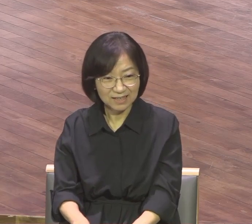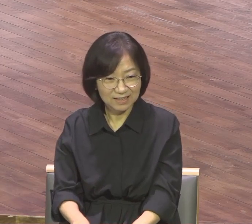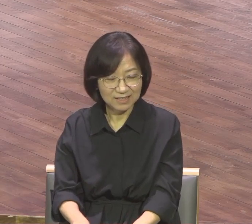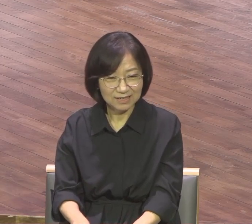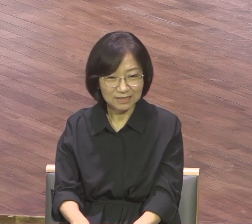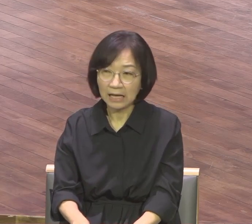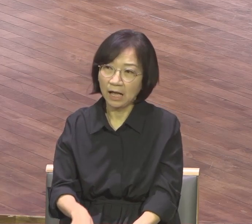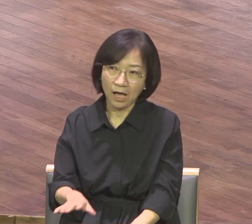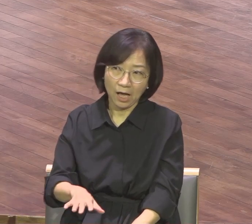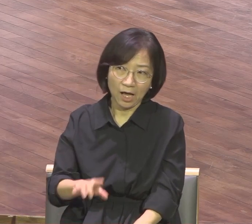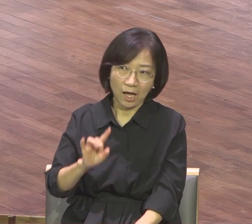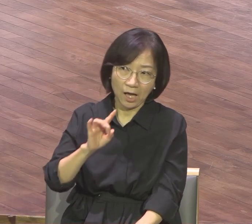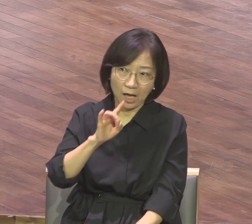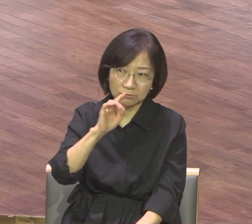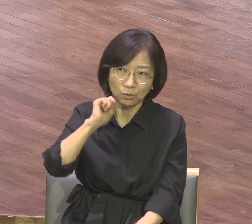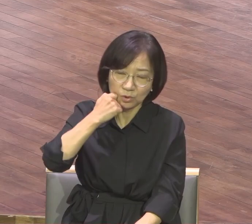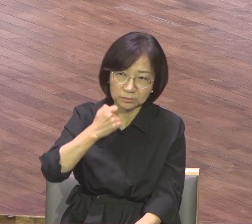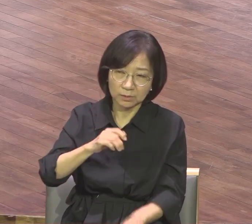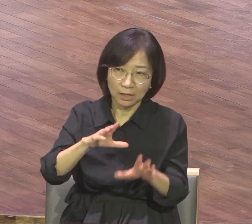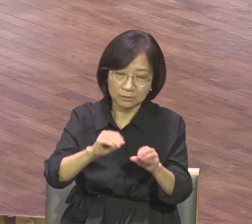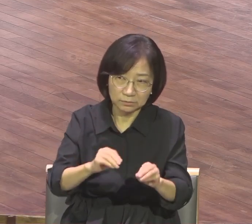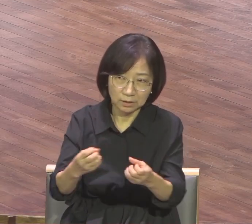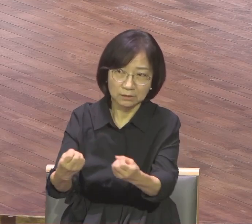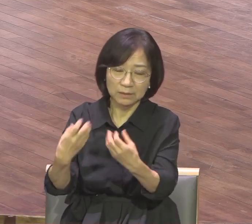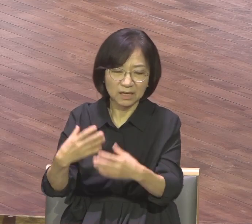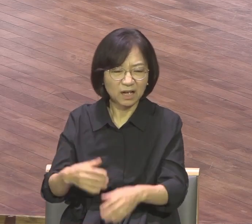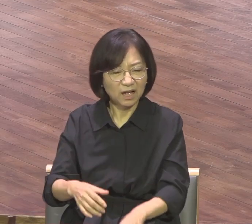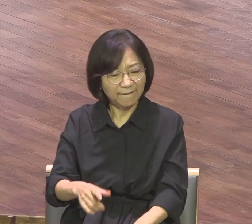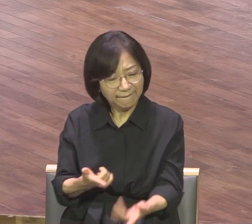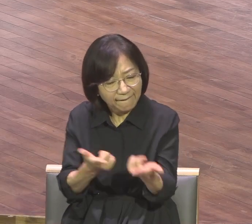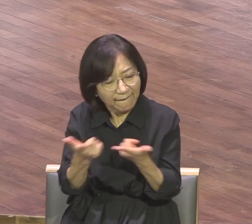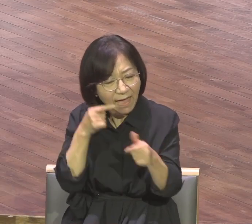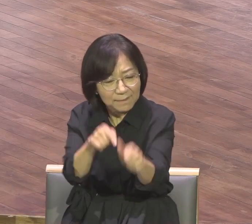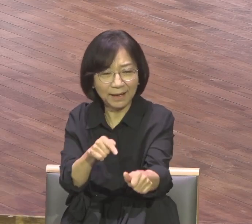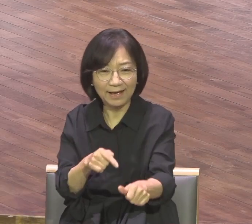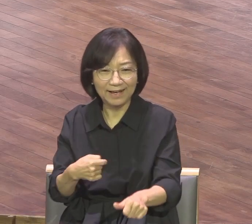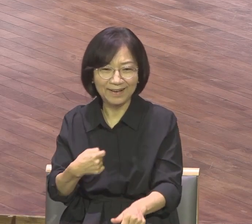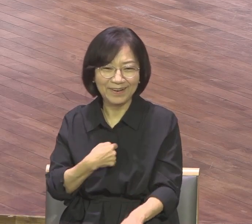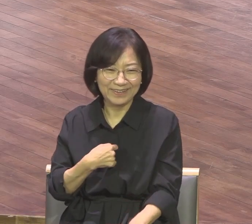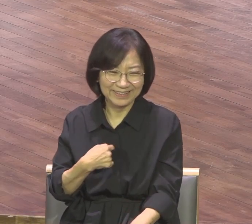그게 안 됩니다. 끄든지 켜든지 그런 게 어디 있어요 세상에.